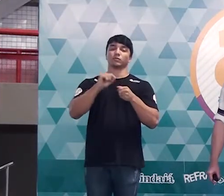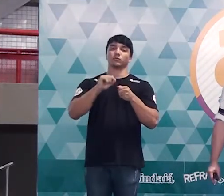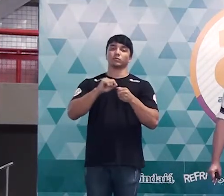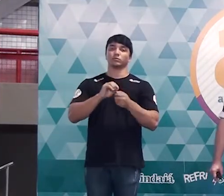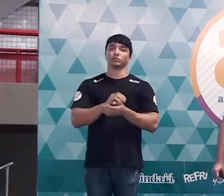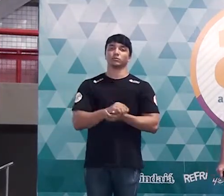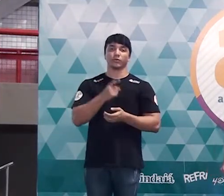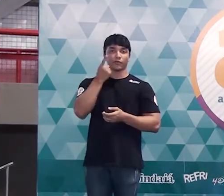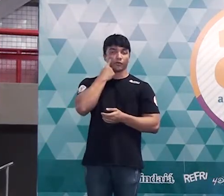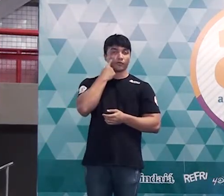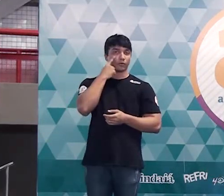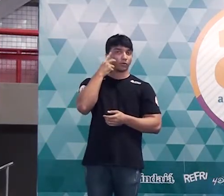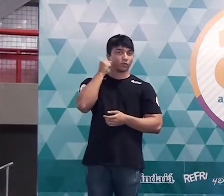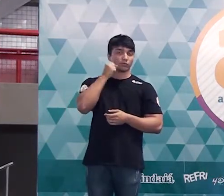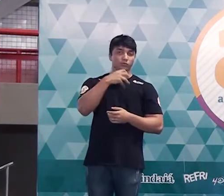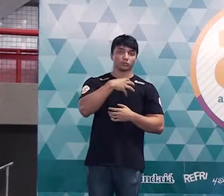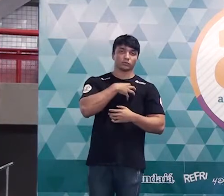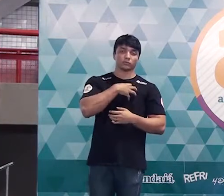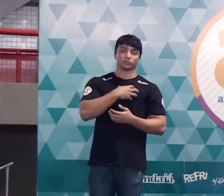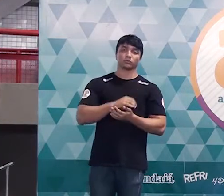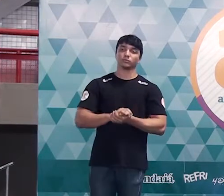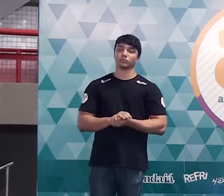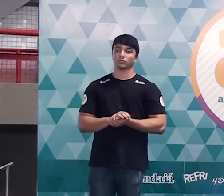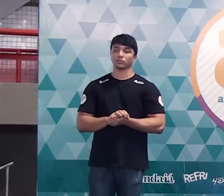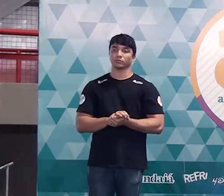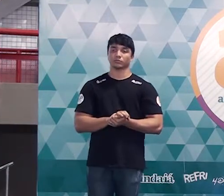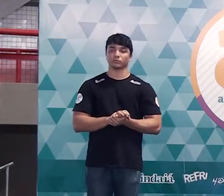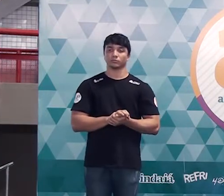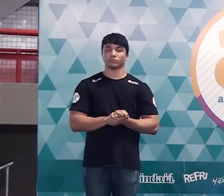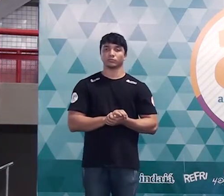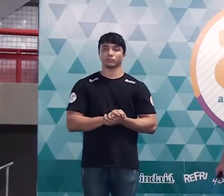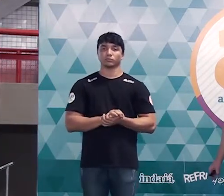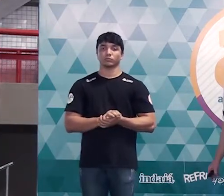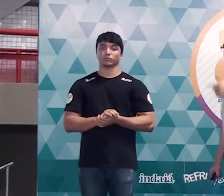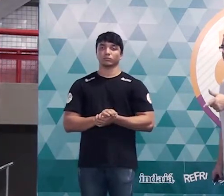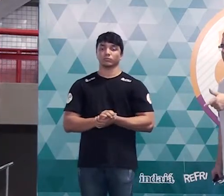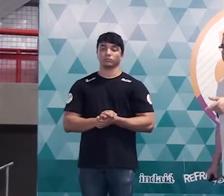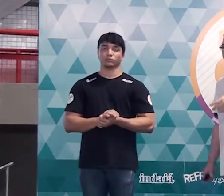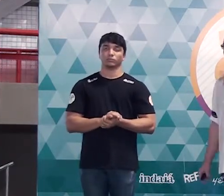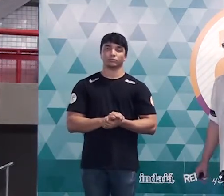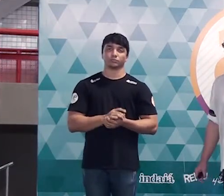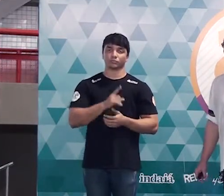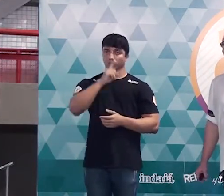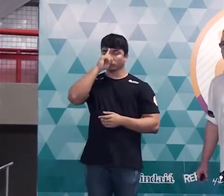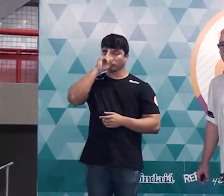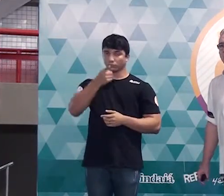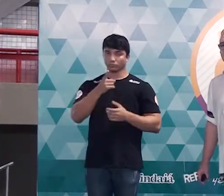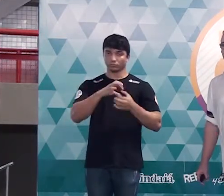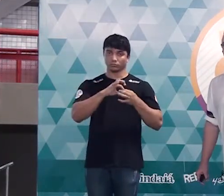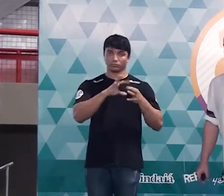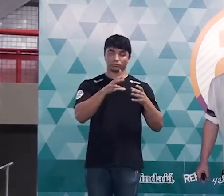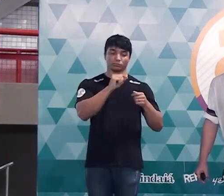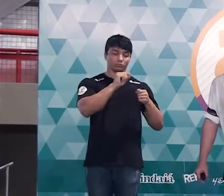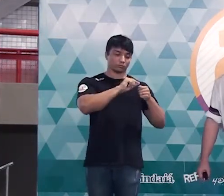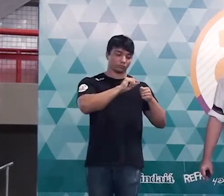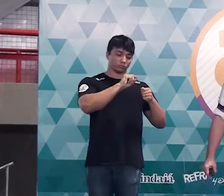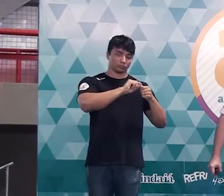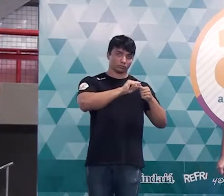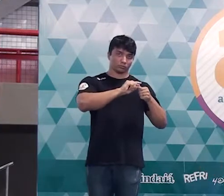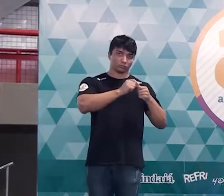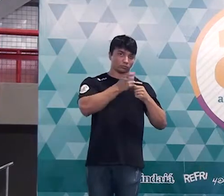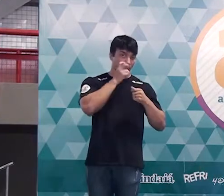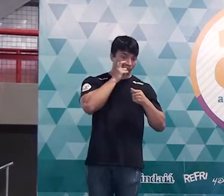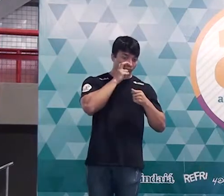ouvir, sentir. Mandar, deixar, fazer, ver, ouvir, sentir. Repitam. Mandar, deixar,